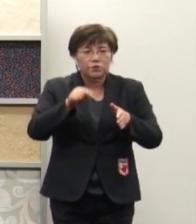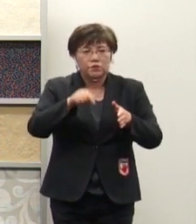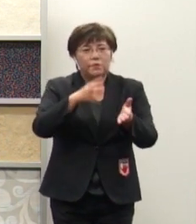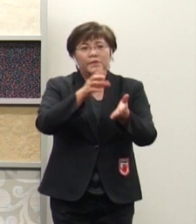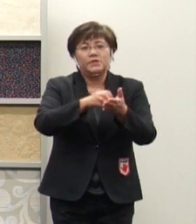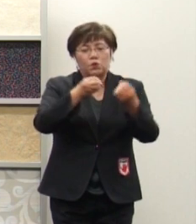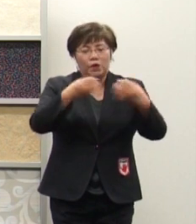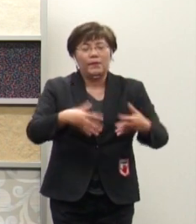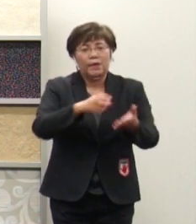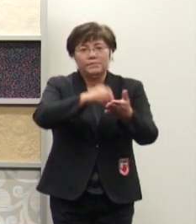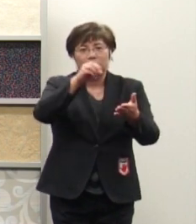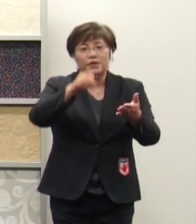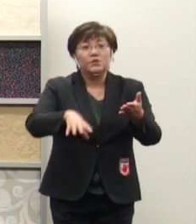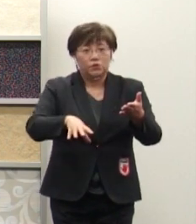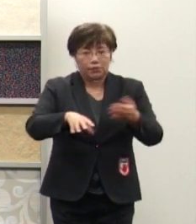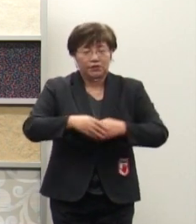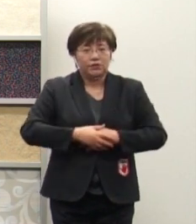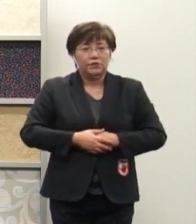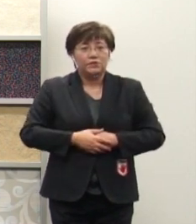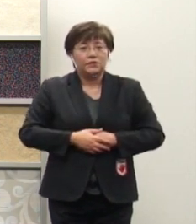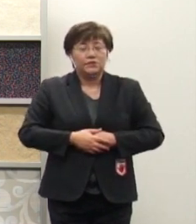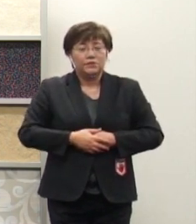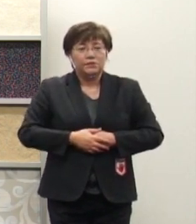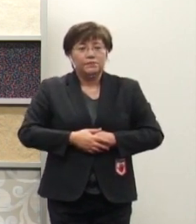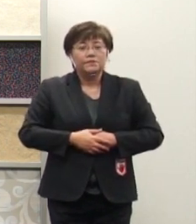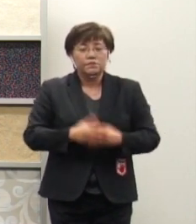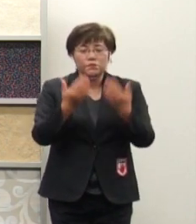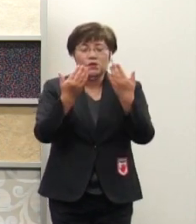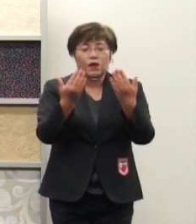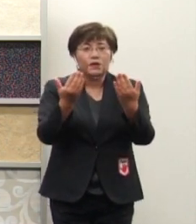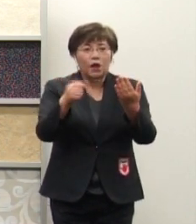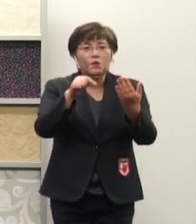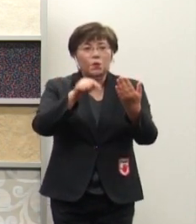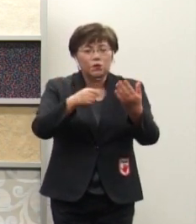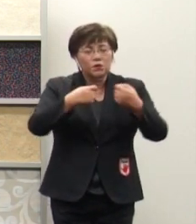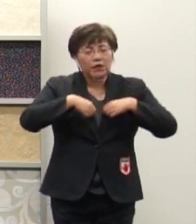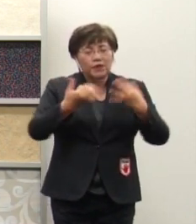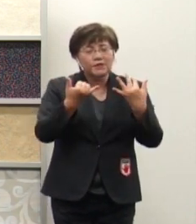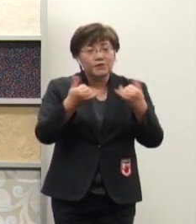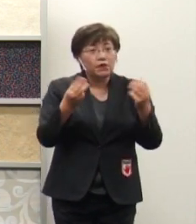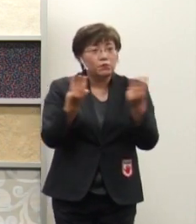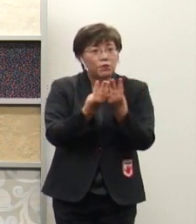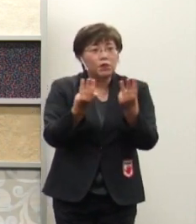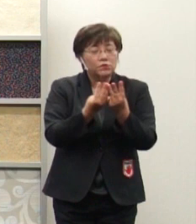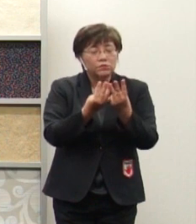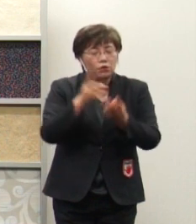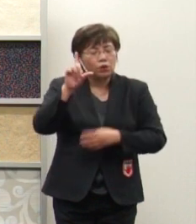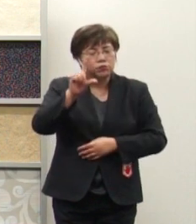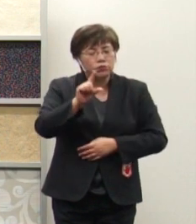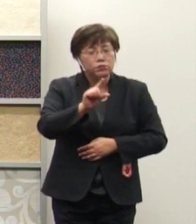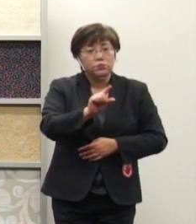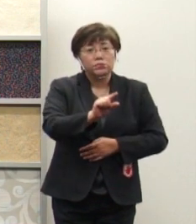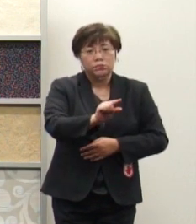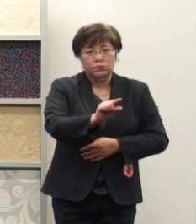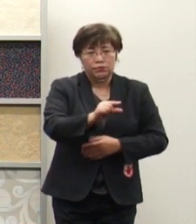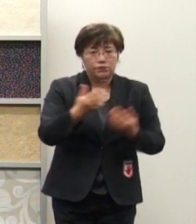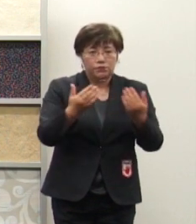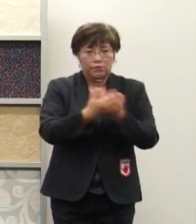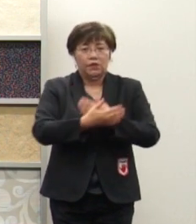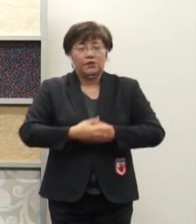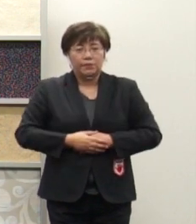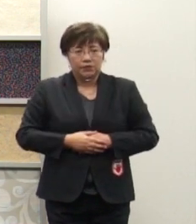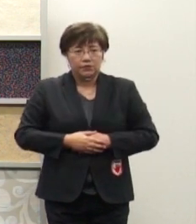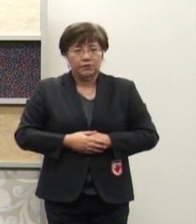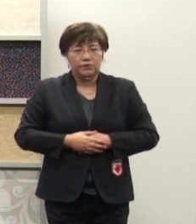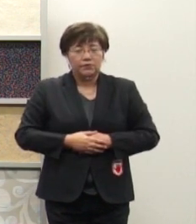します。これは学校での感染者数が現在落ち着いていることに加えまして、何